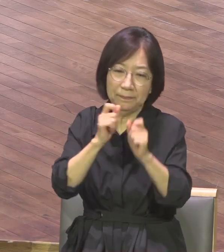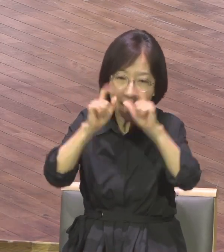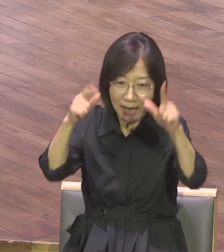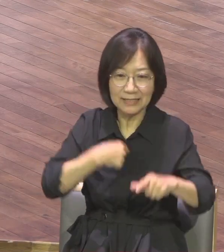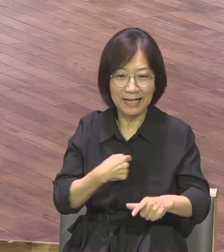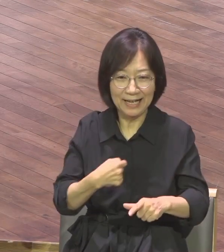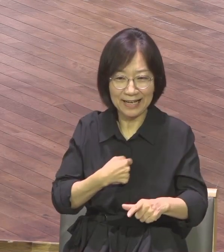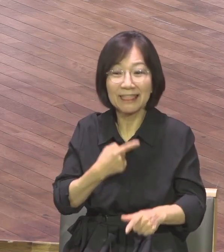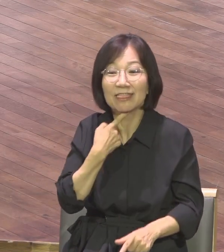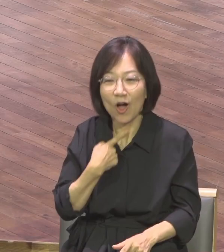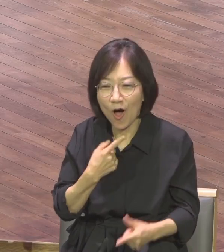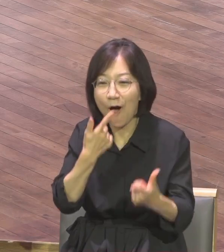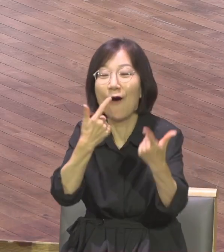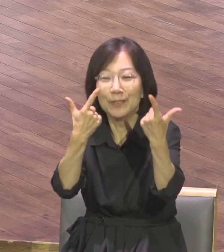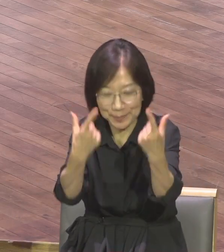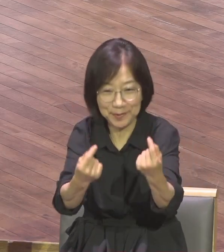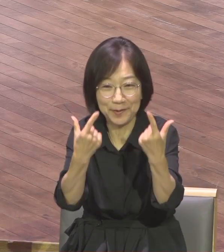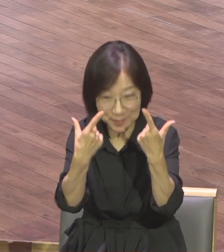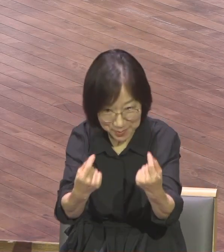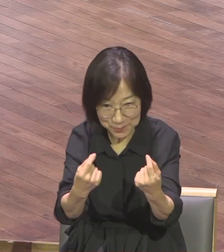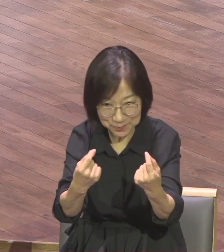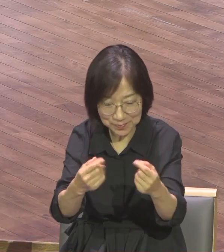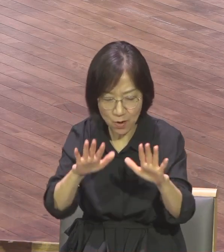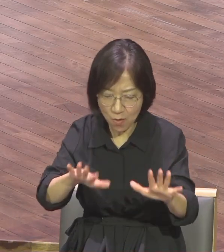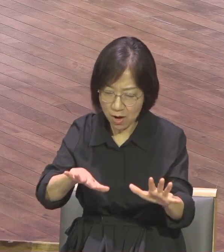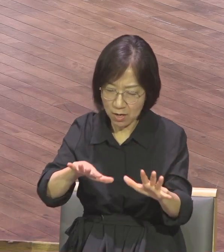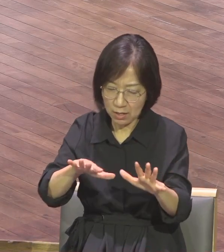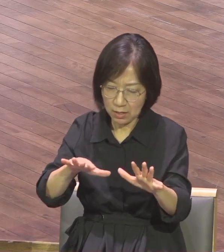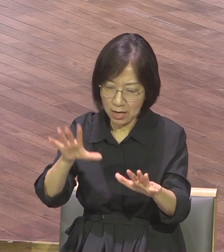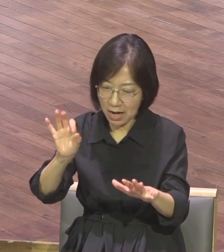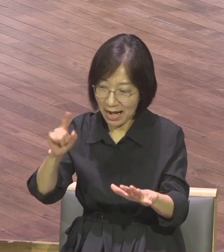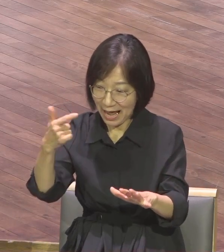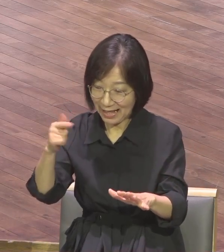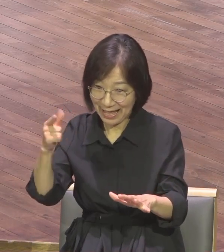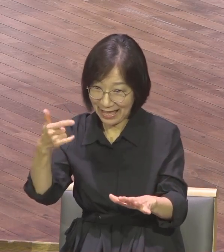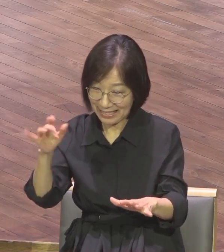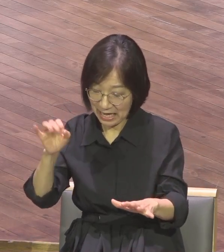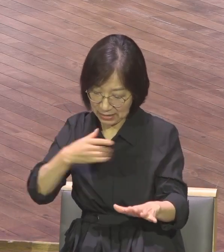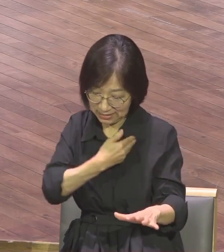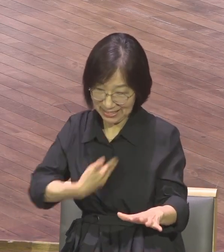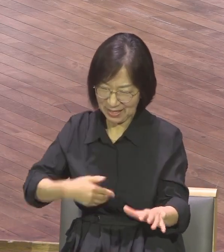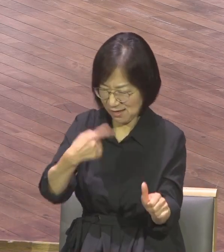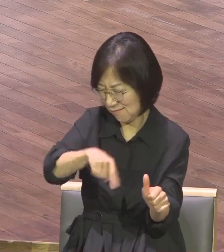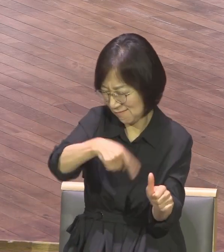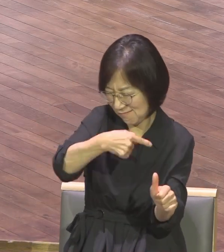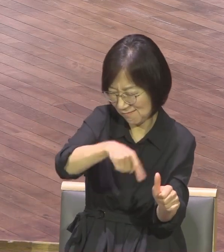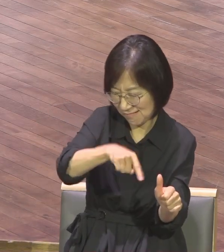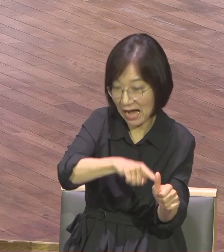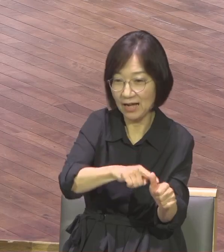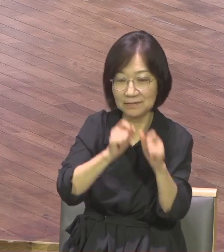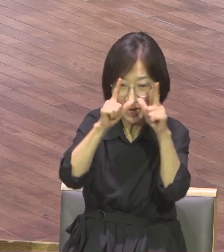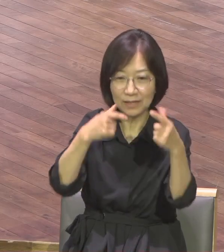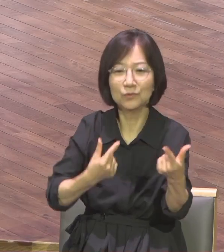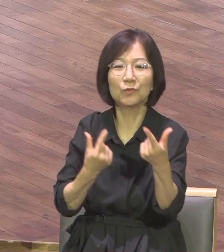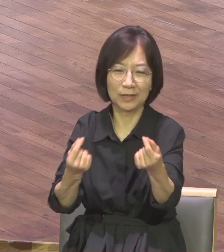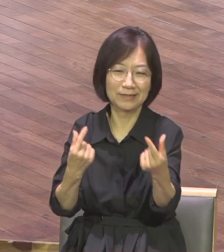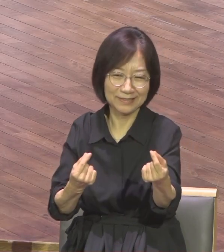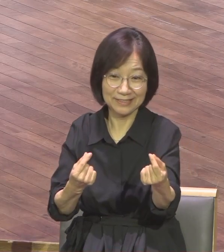대단해서 다 십자가에 다 이루어졌단 말이 이 말이구나. 그날로 끝났어요.